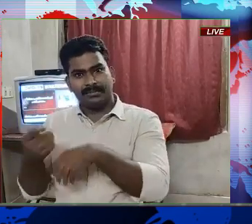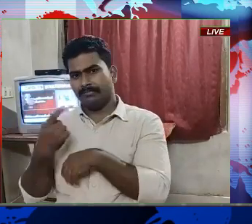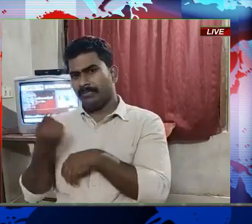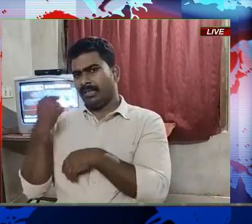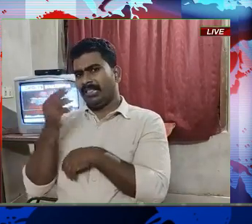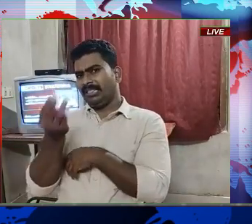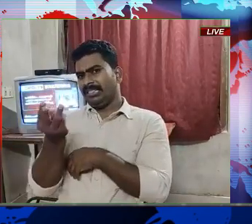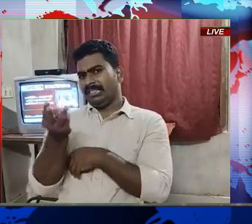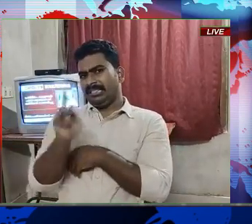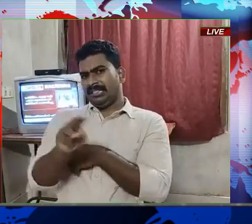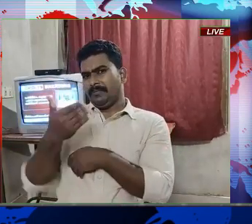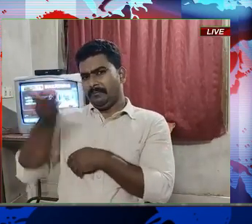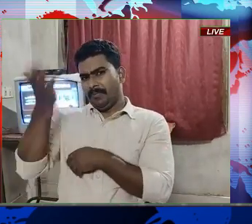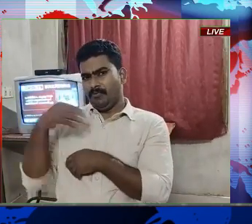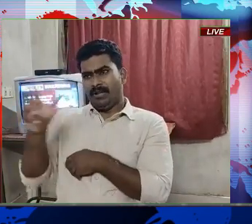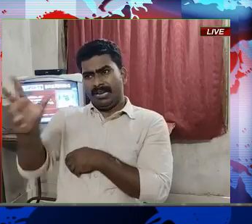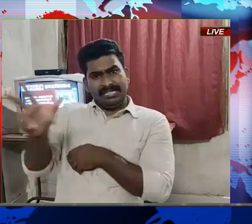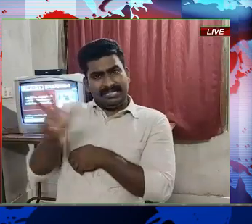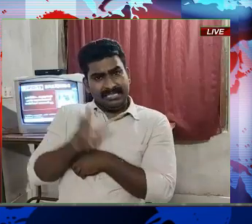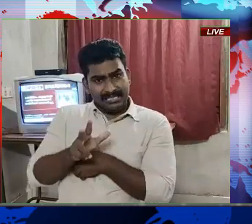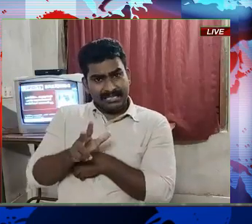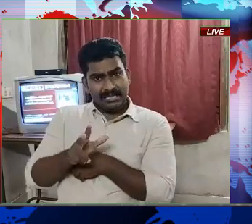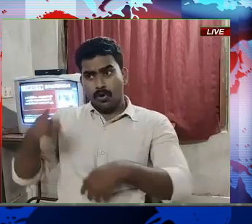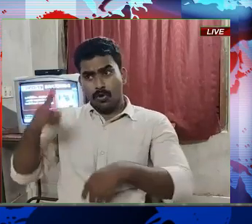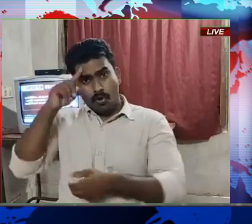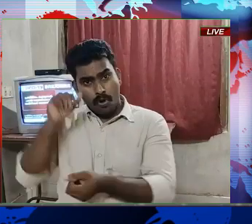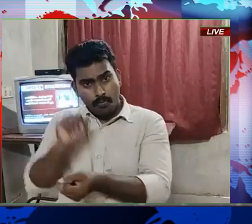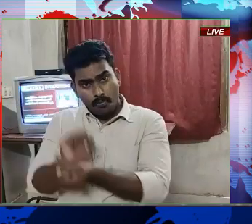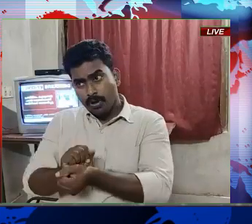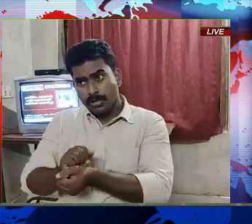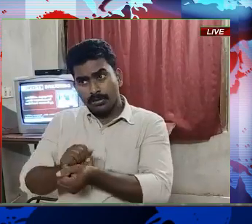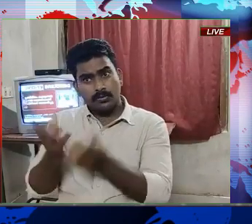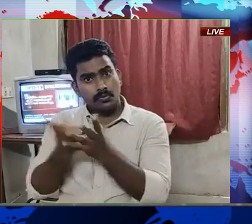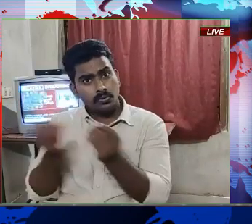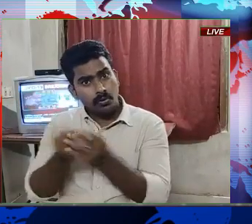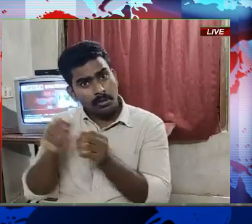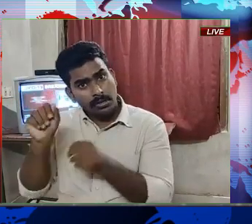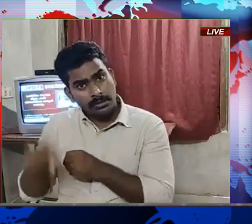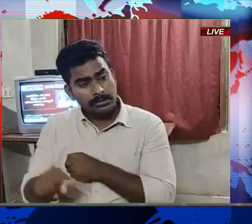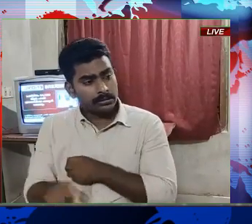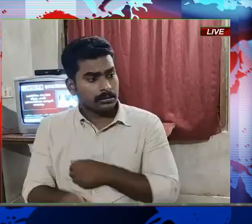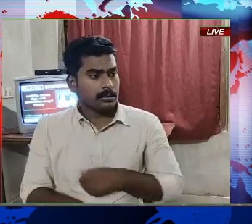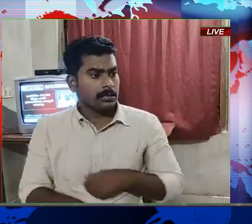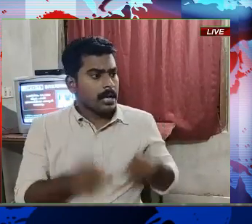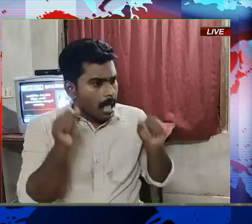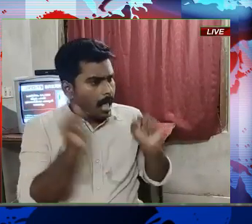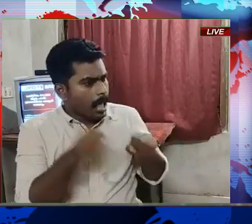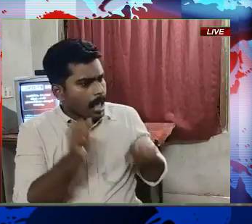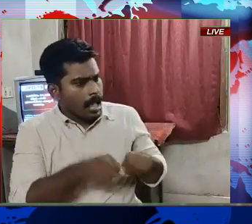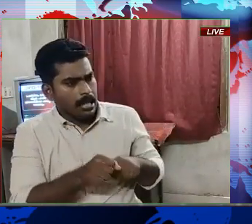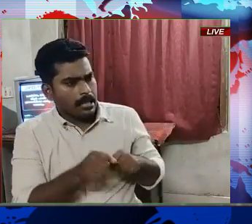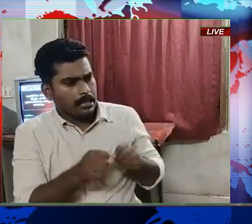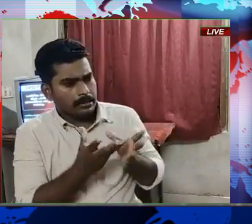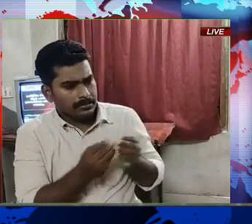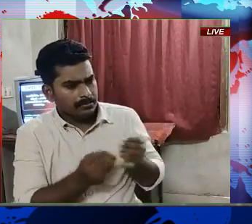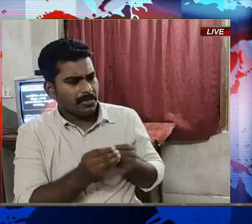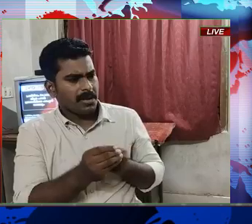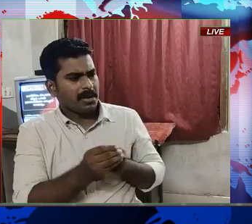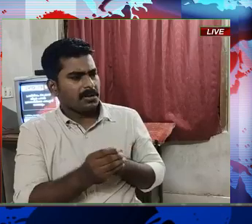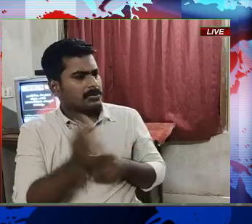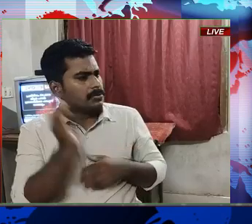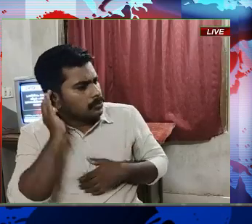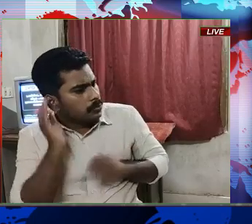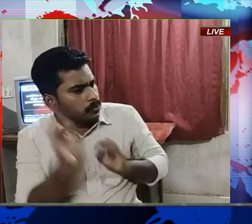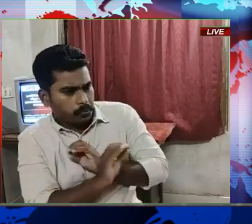ആ തരത്തിൽ ഏതെങ്കിലും ഒരാൾക്ക് സന്നദ്ധ പ്രവർത്തകർ എന്ന് പറഞ്ഞുകൊണ്ട് ഇറക്കാൻ പറ്റില്ല. ഇതിന് പൊതുവായ മാനദണ്ഡങ്ങളുണ്ട്. അതിൻ്റെ ഭാഗമായി മാത്രമേ ഇറക്കാൻ